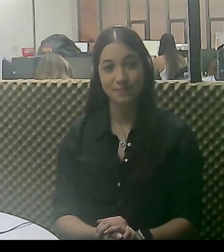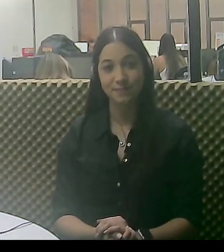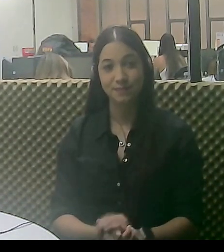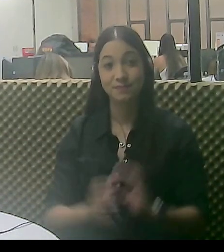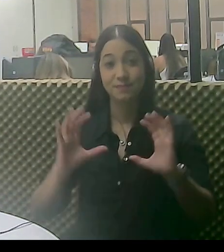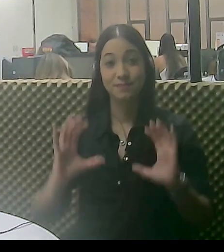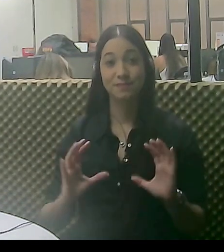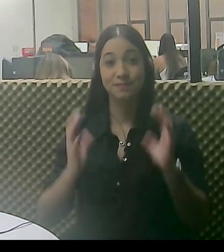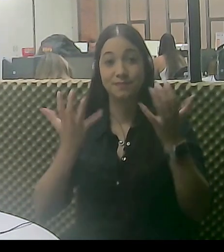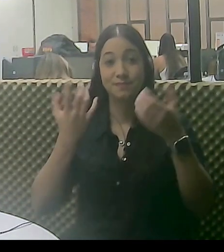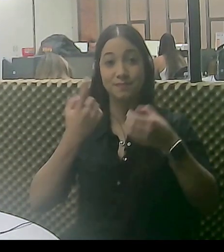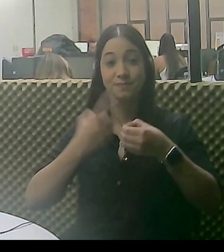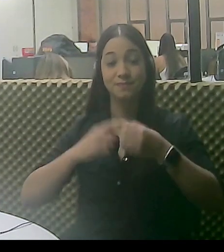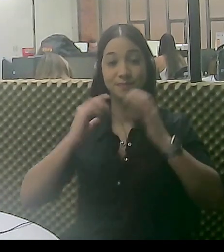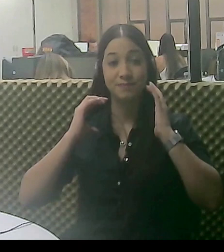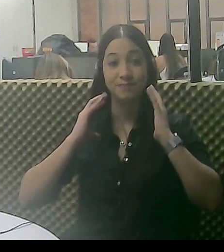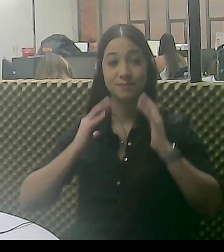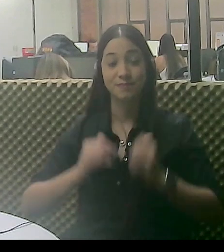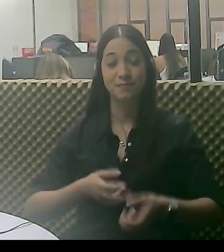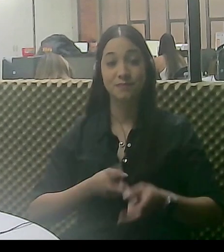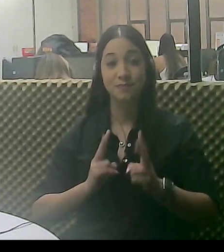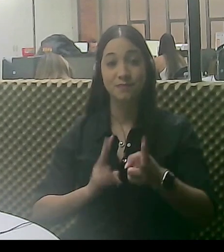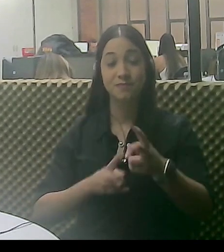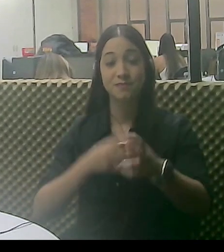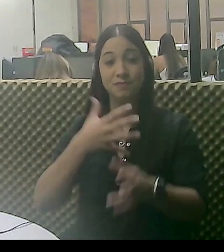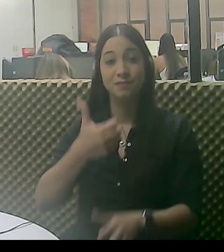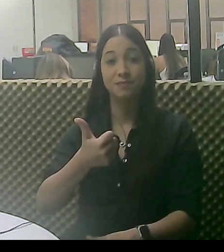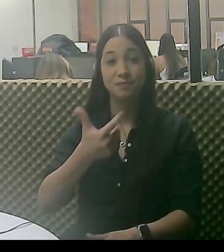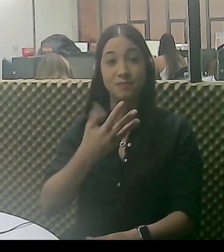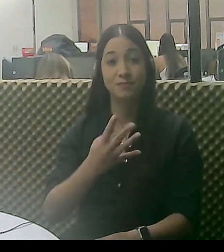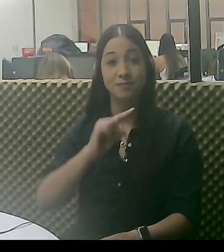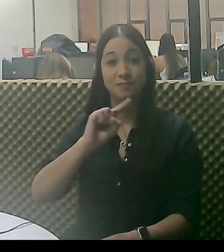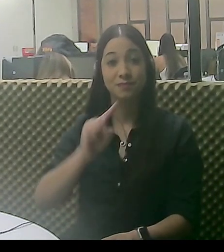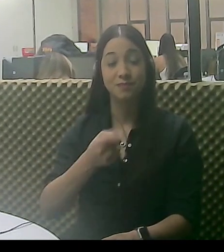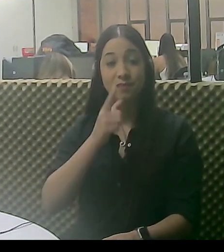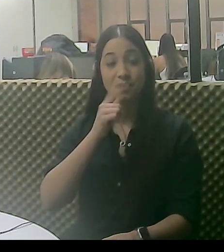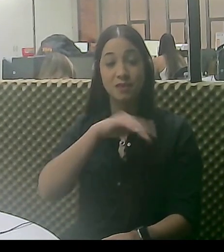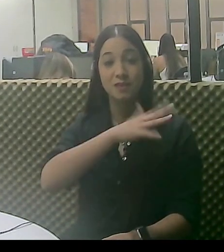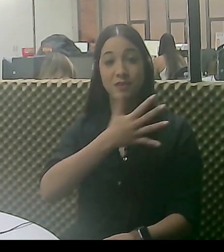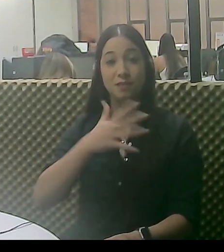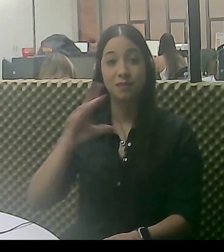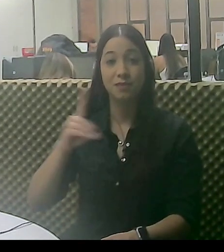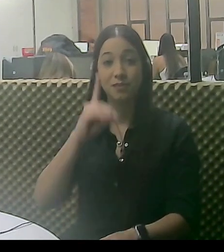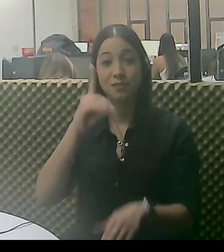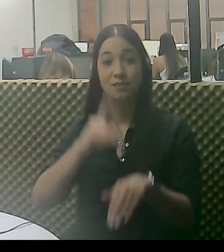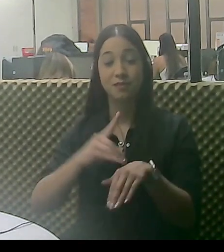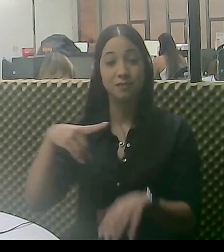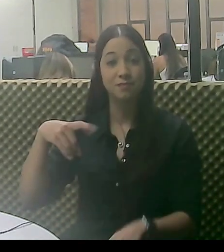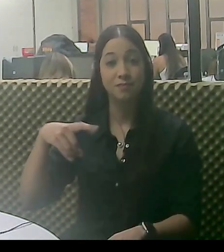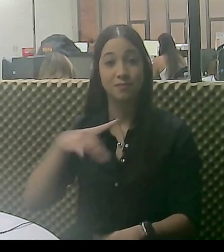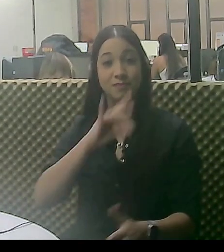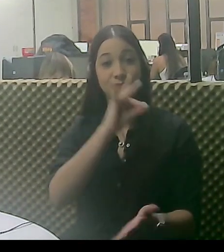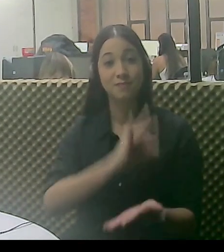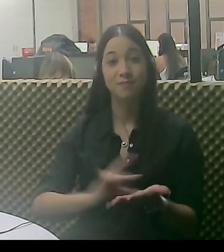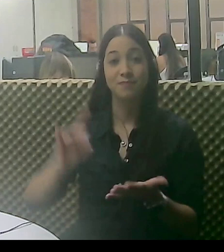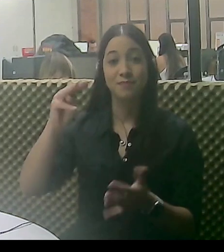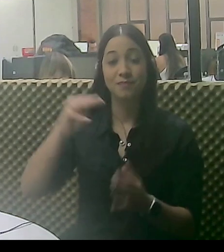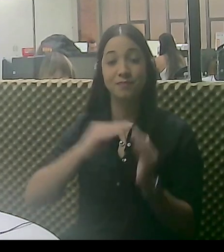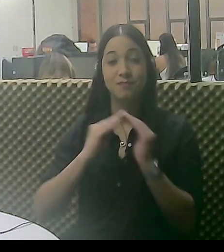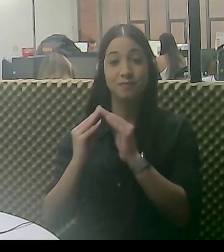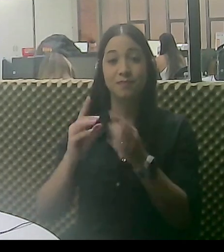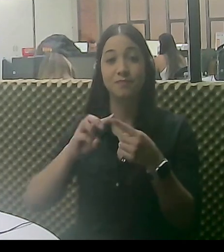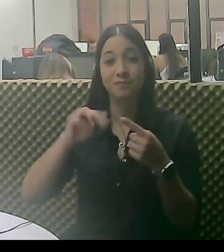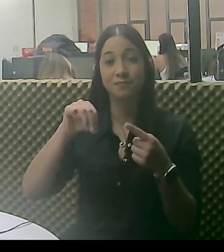O mutirão Cidade Limpa segue com mais de 14 mil criadouros e focos do Aedes aegypti eliminados nos